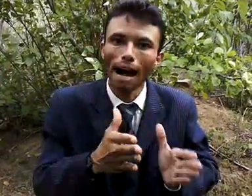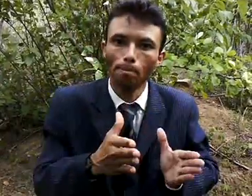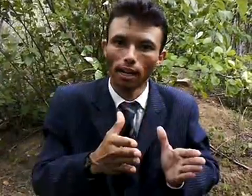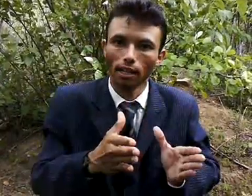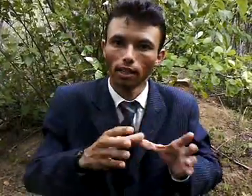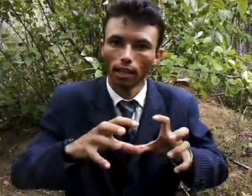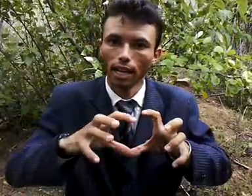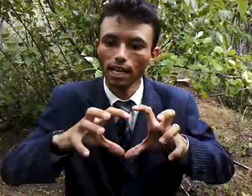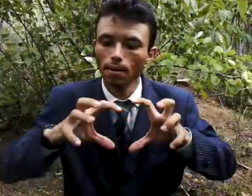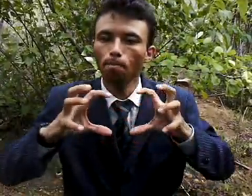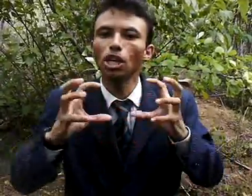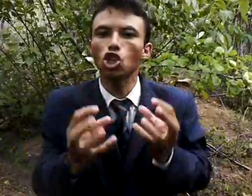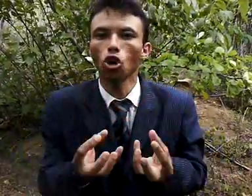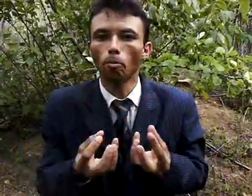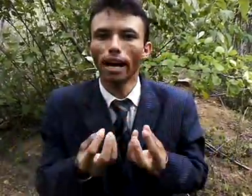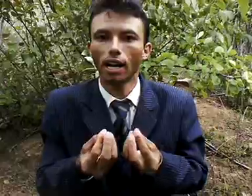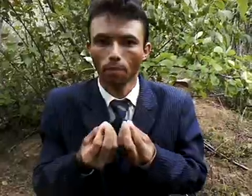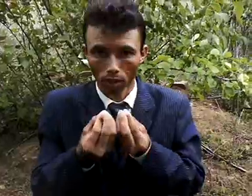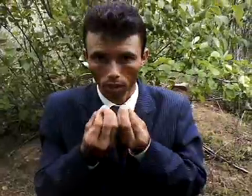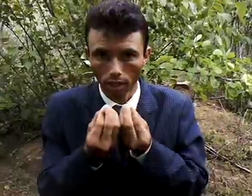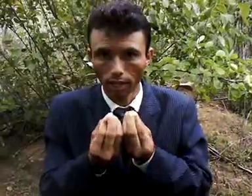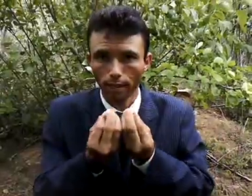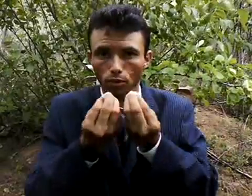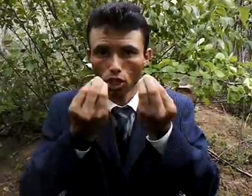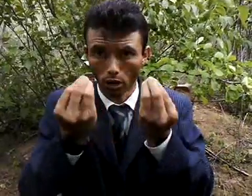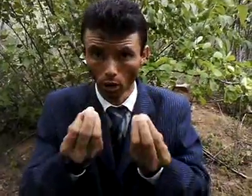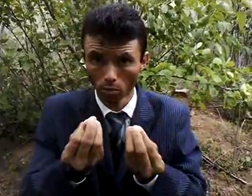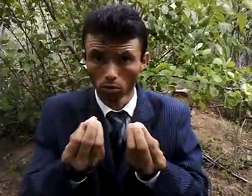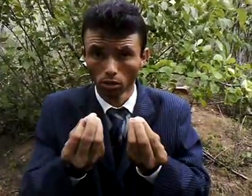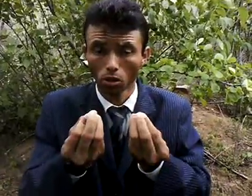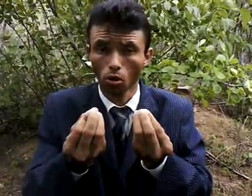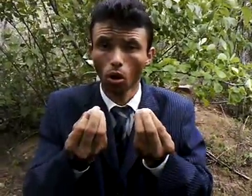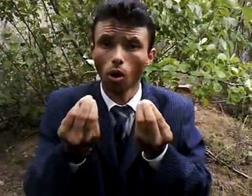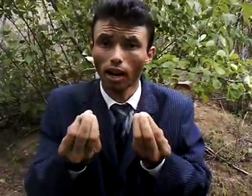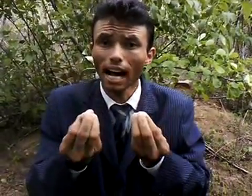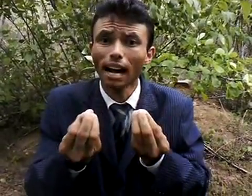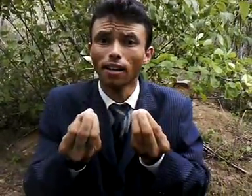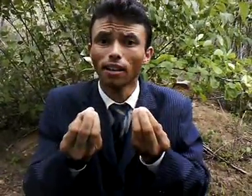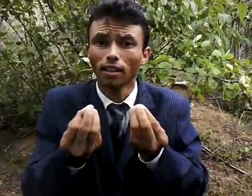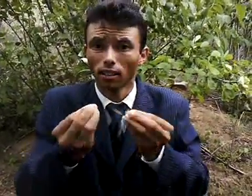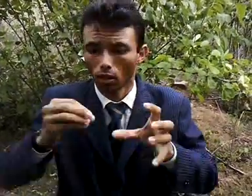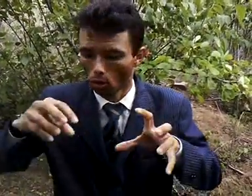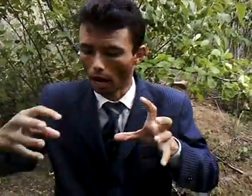Papa ele pediu para Jerônimo colocar